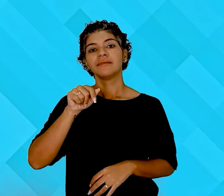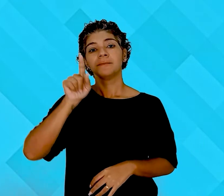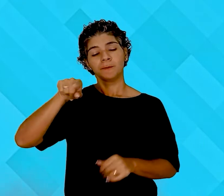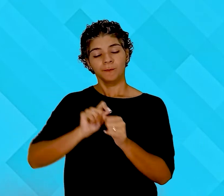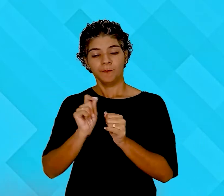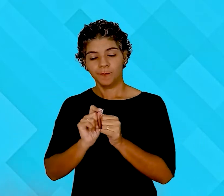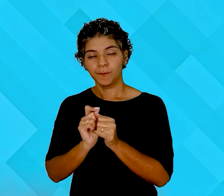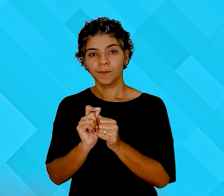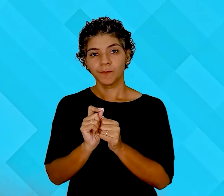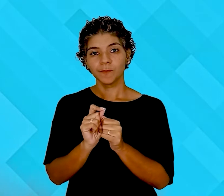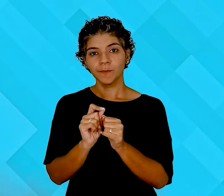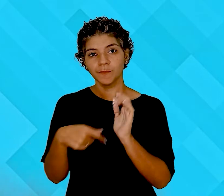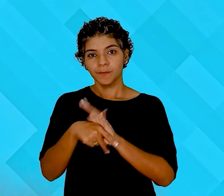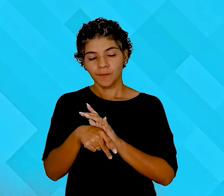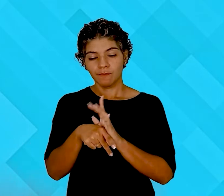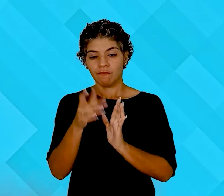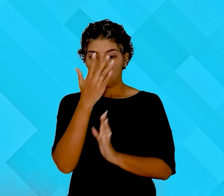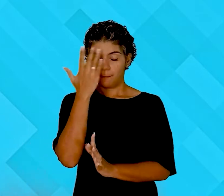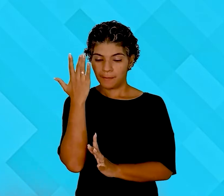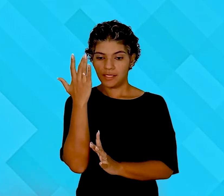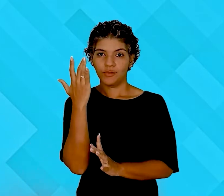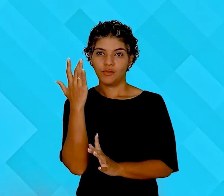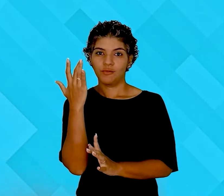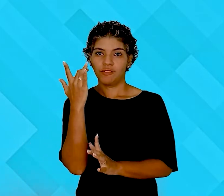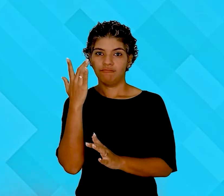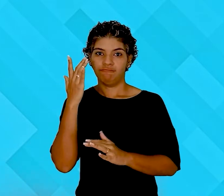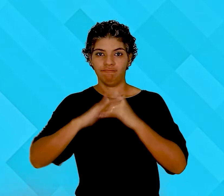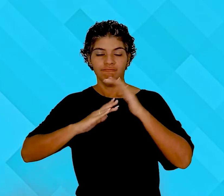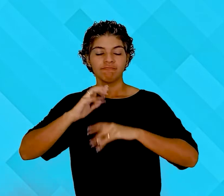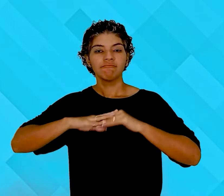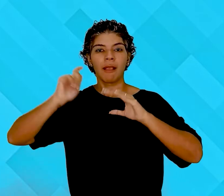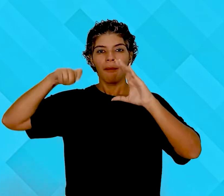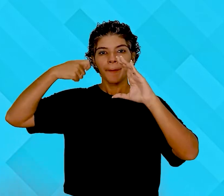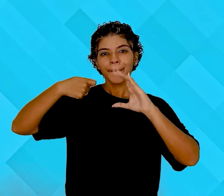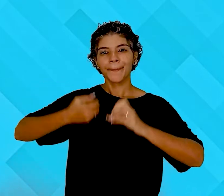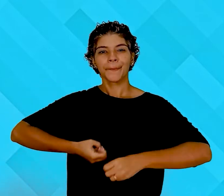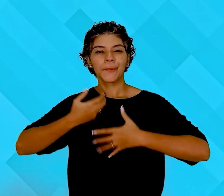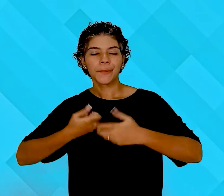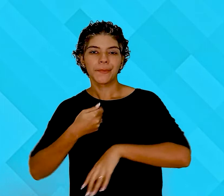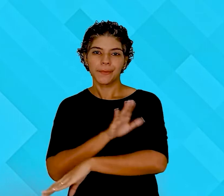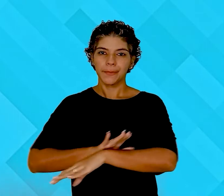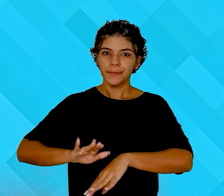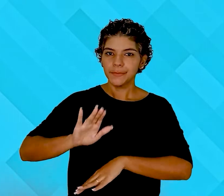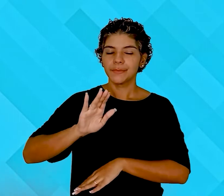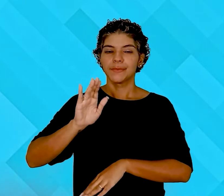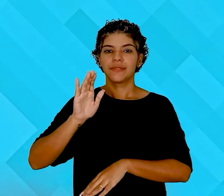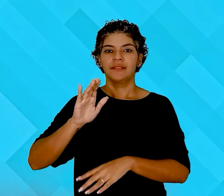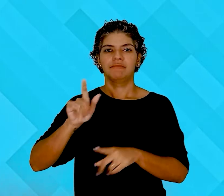e iluminadores, todo mundo que eram das favelas. Então, a gente foi chamado para fazer isso, acho que era 2011, se eu não me engano, vão-se 10